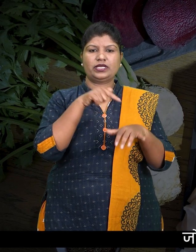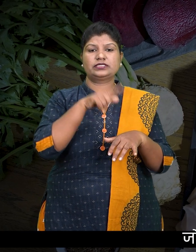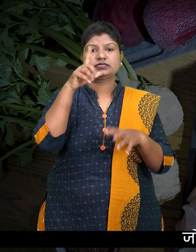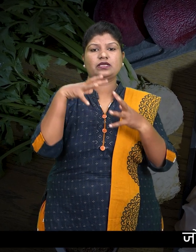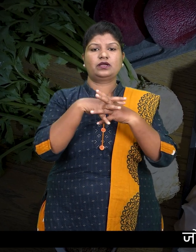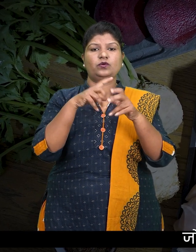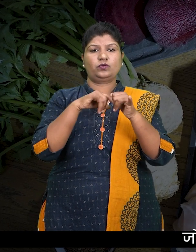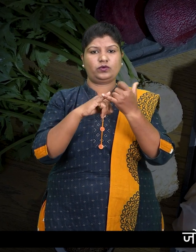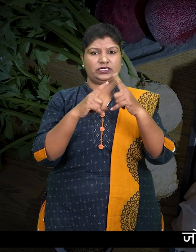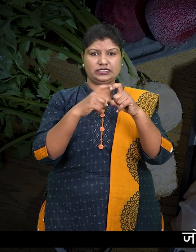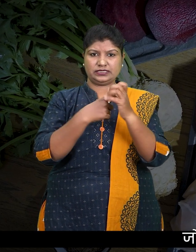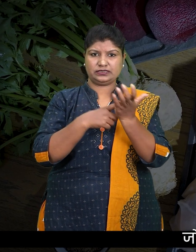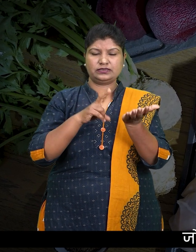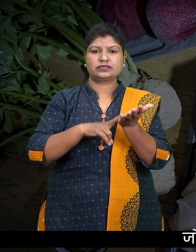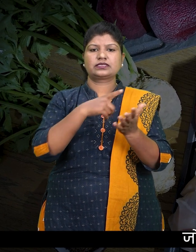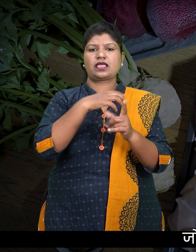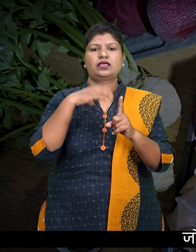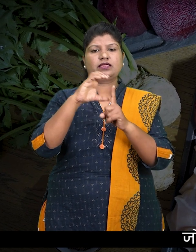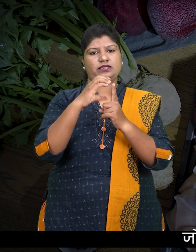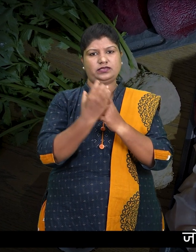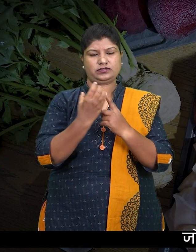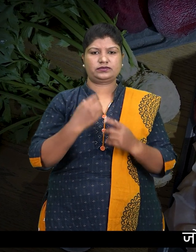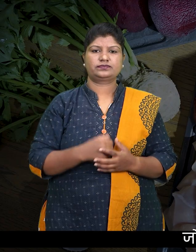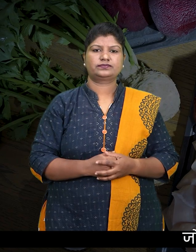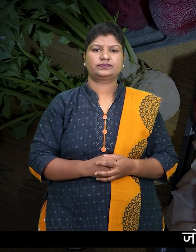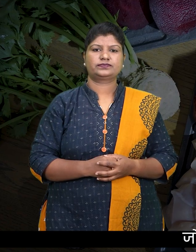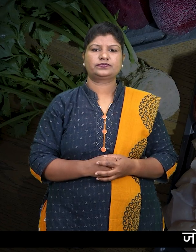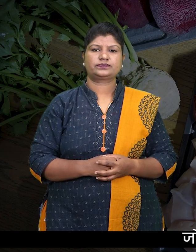जो पश्चिम संस्कृतियों में सामान्य है।